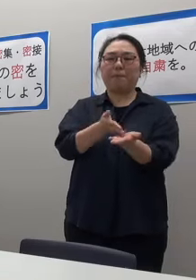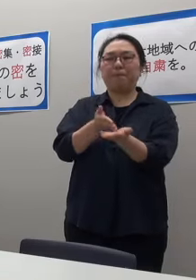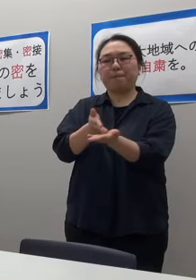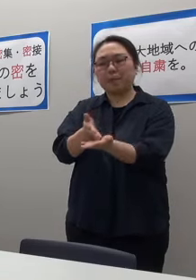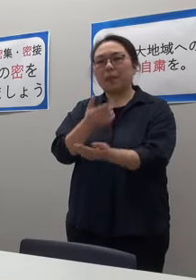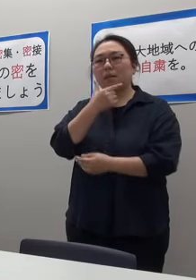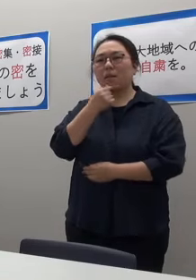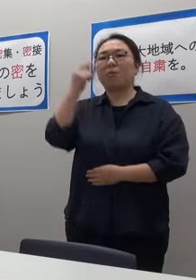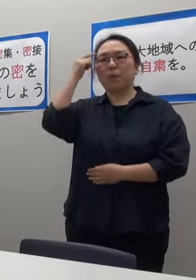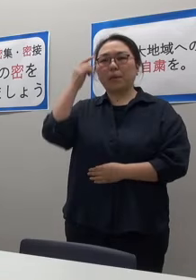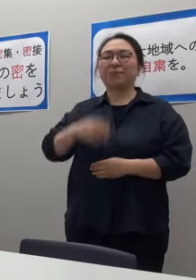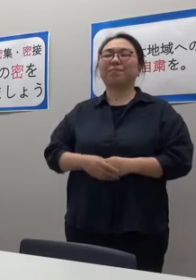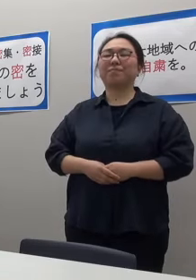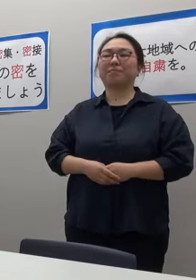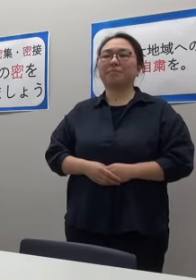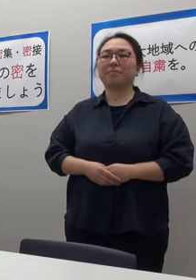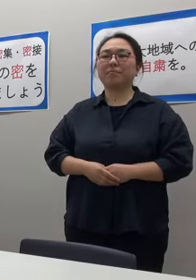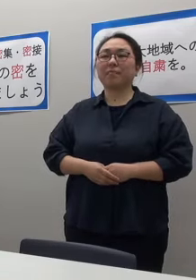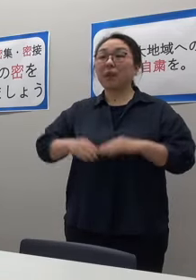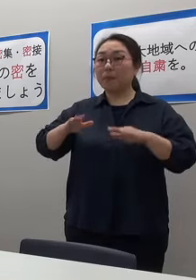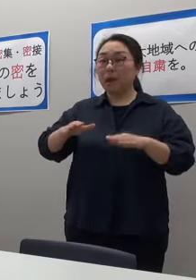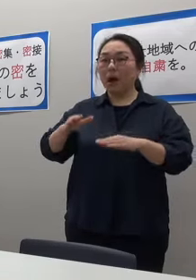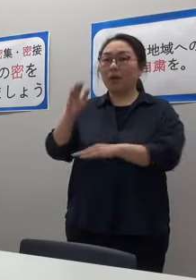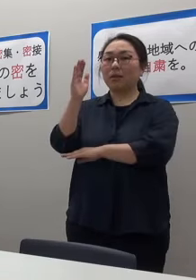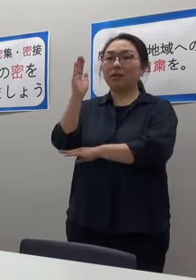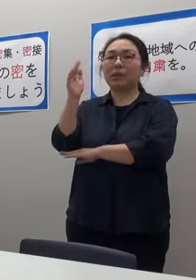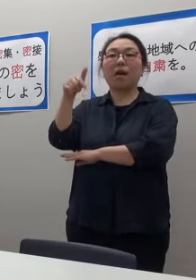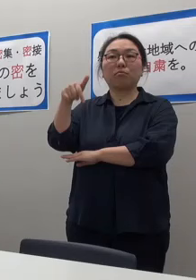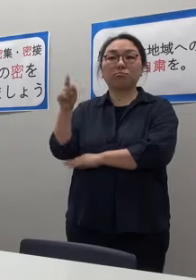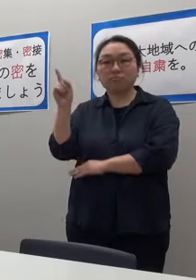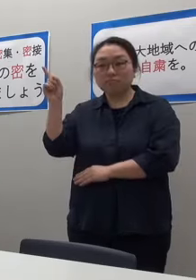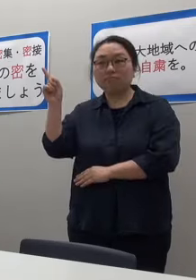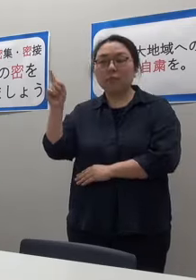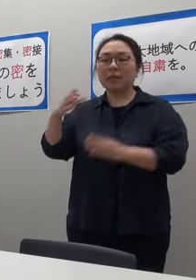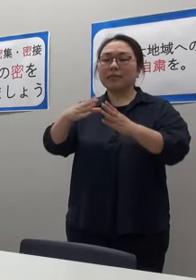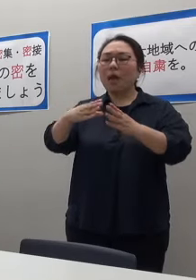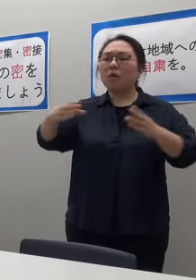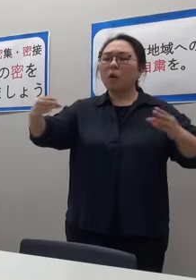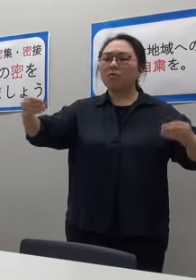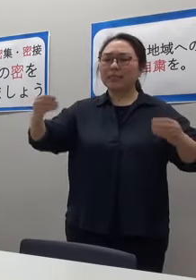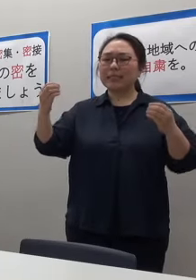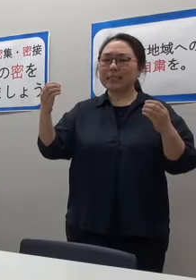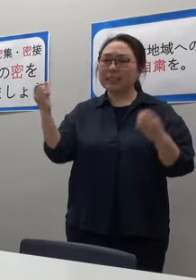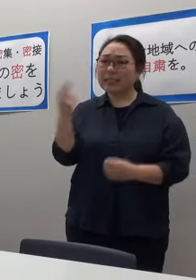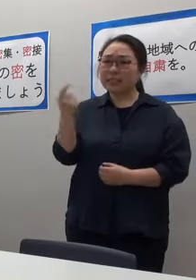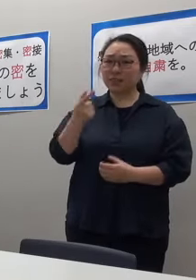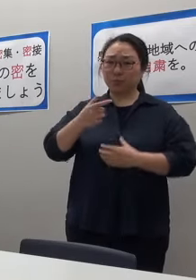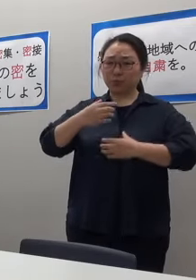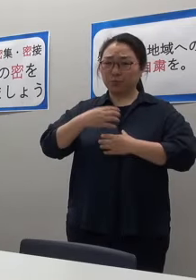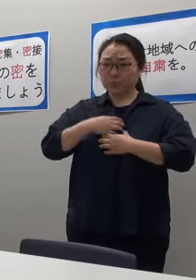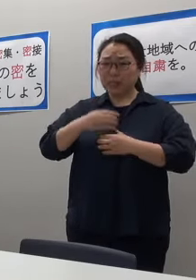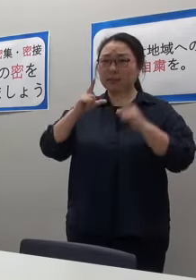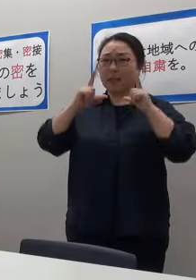それで言いますと、今政府の方で全国に緊急事態宣言を出すっていう今方針が進んでいるか